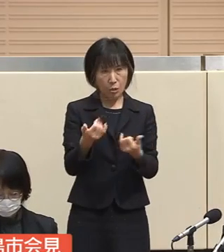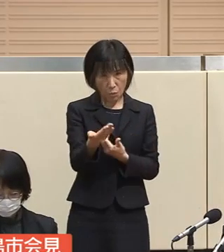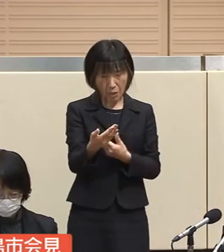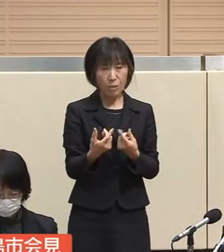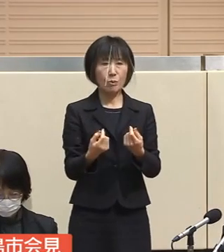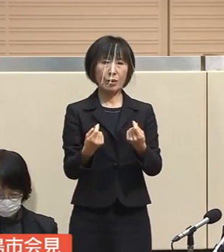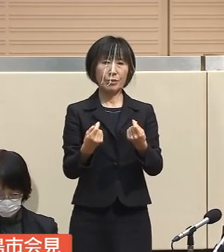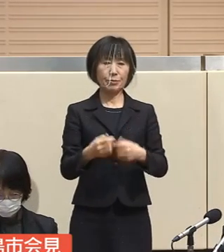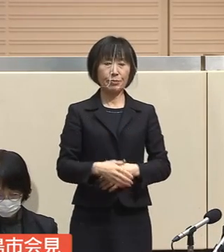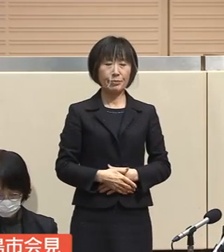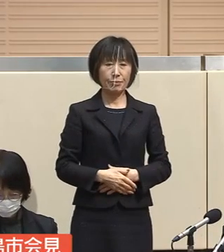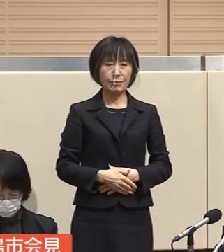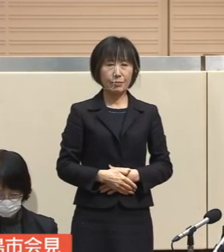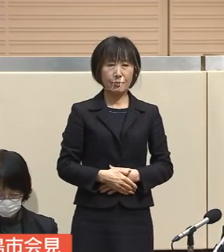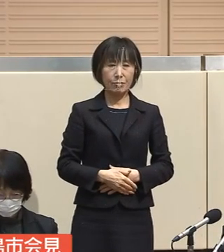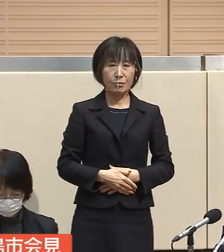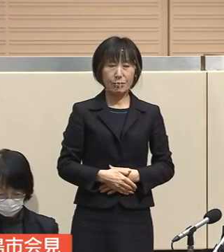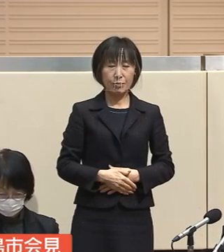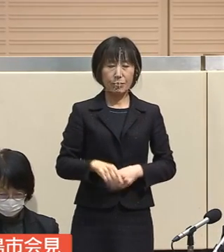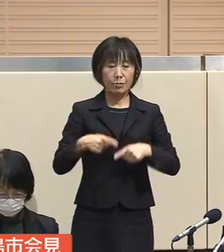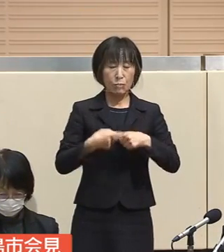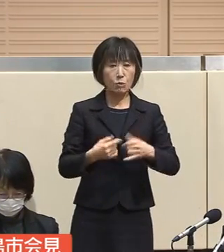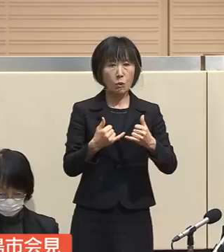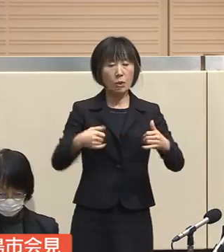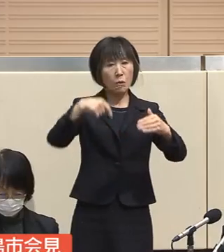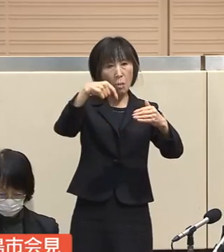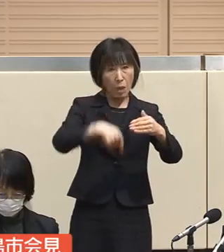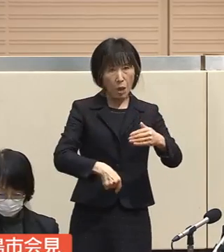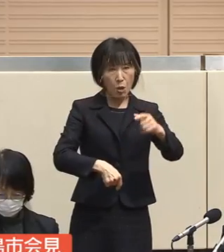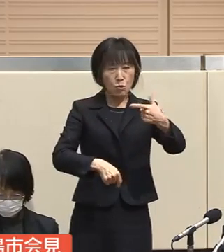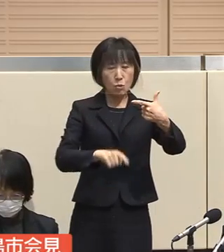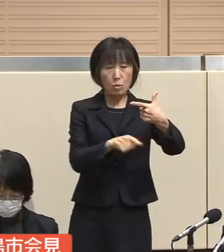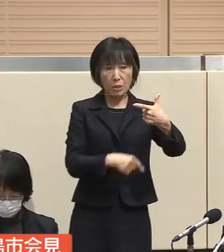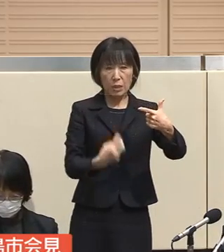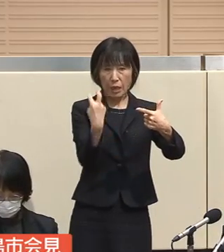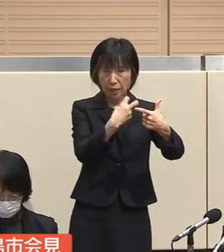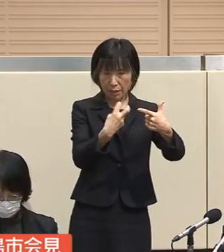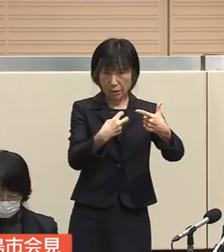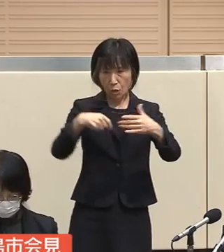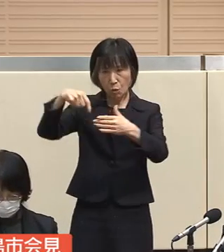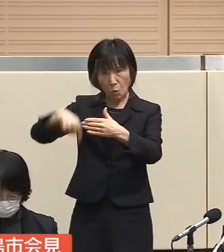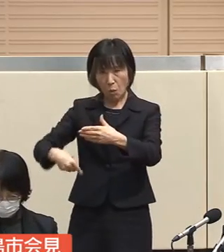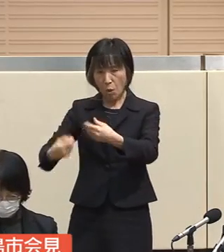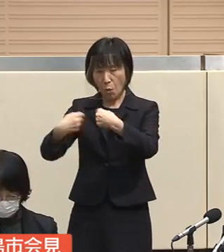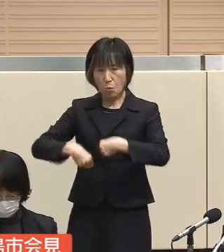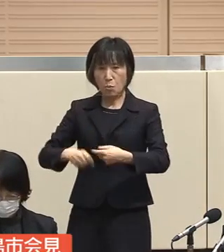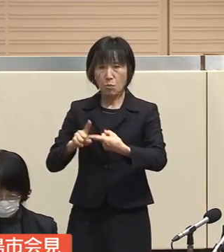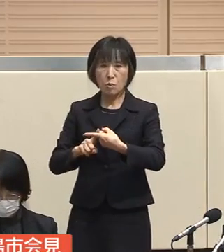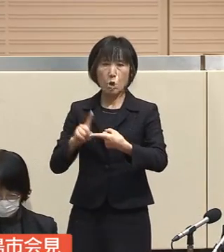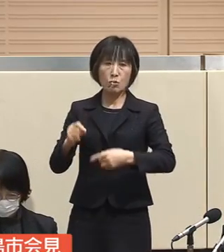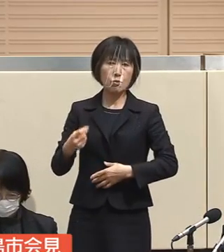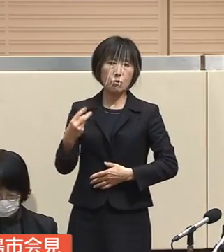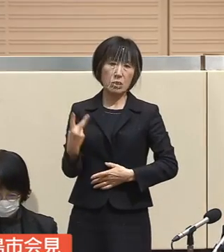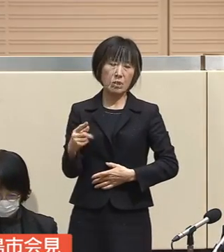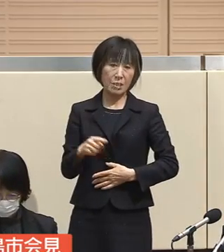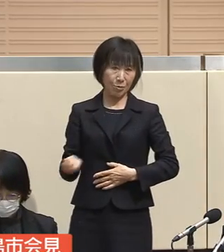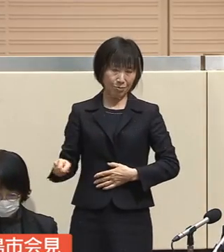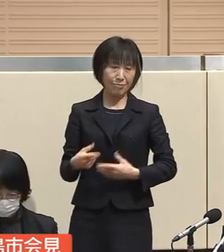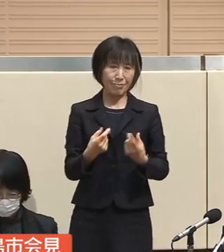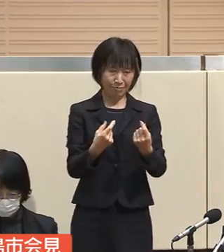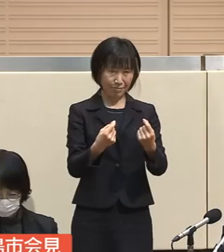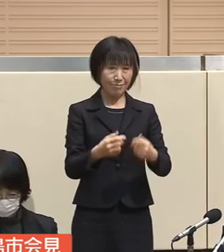い。 入所者のうち16人が濃厚接触者がいて、 はい、 そのうち12人が陽性だ った。そうですね。 そうすると実際に入所されている